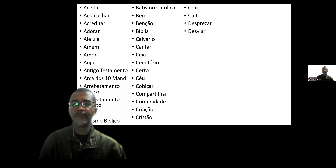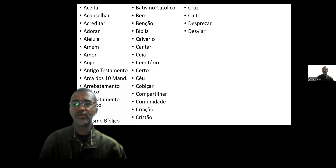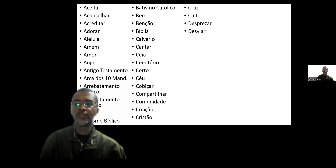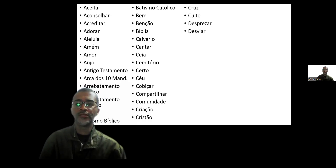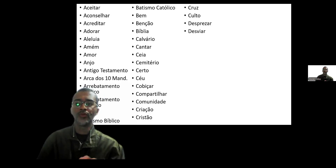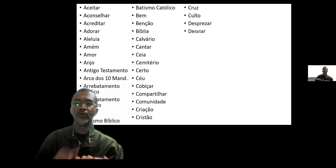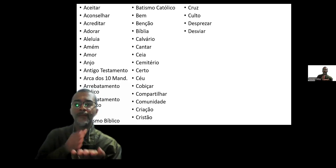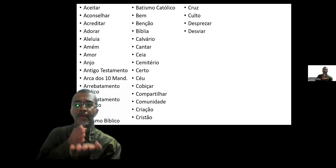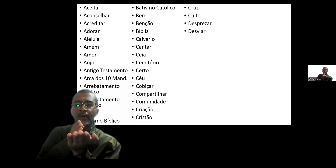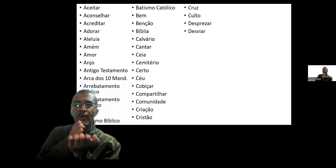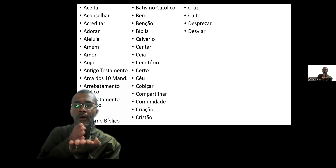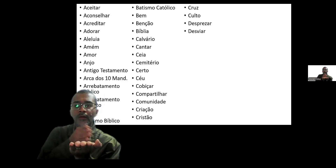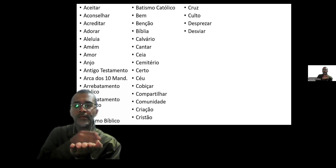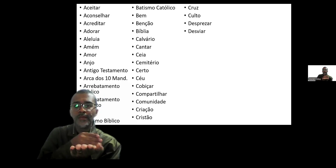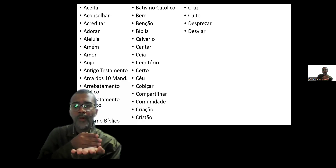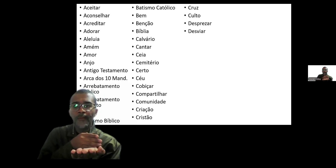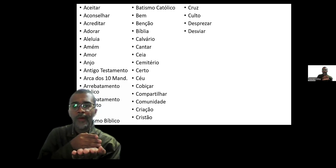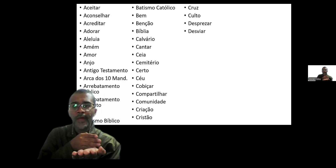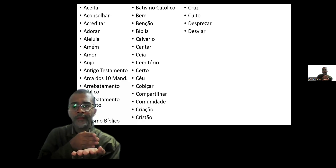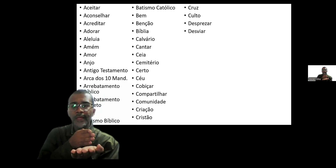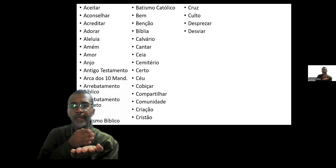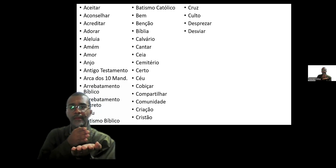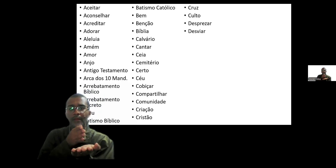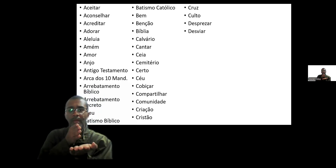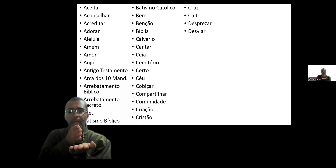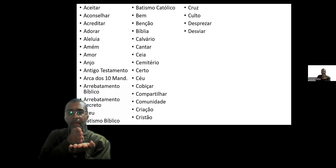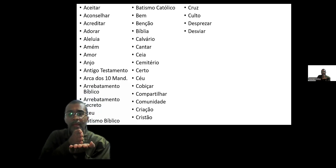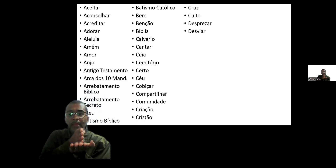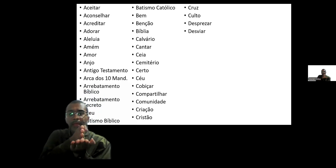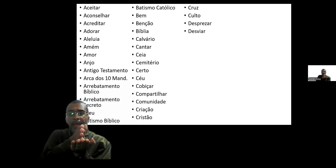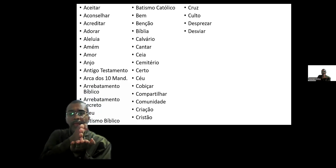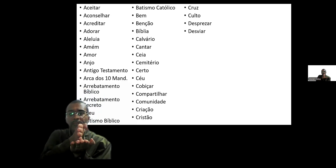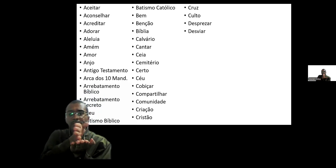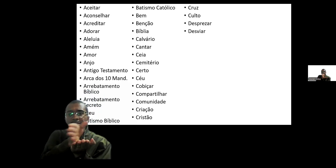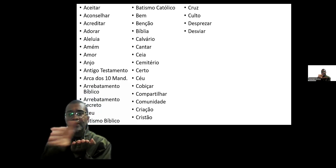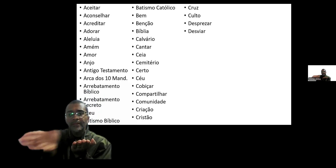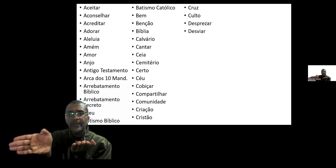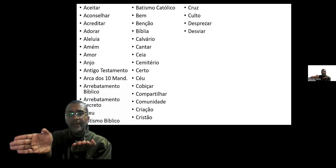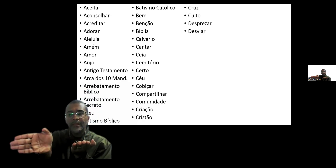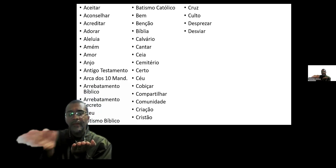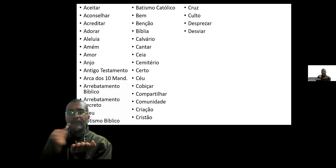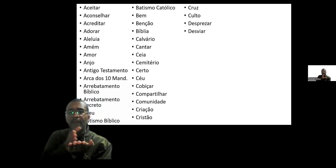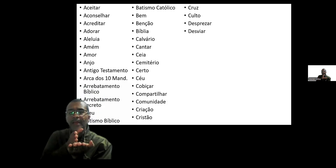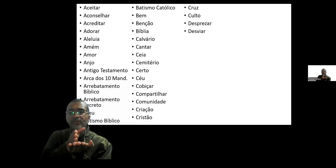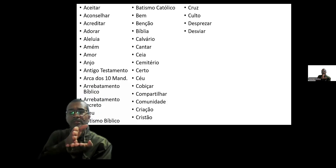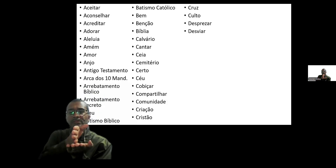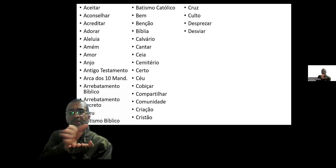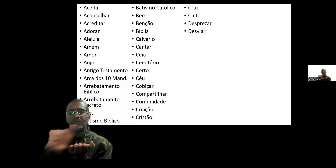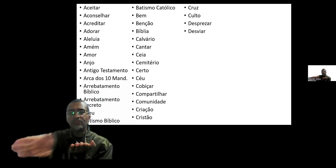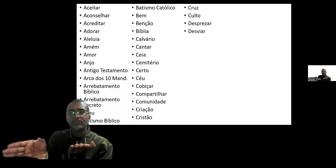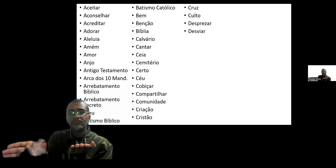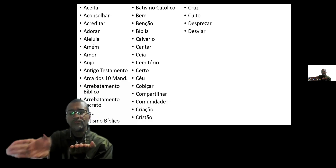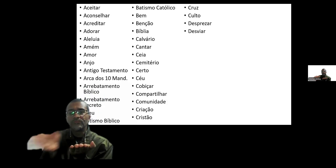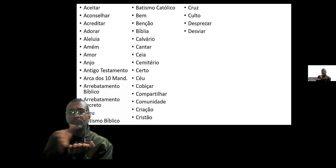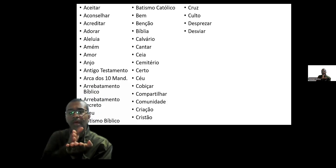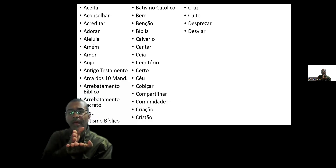Desviar. A pessoa desviou do caminho aí, ó. Você põe a mão reta aí, ok? E aí você faz o